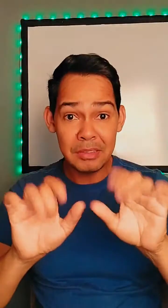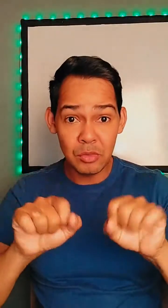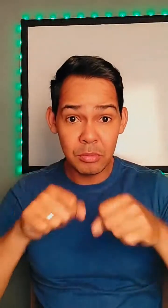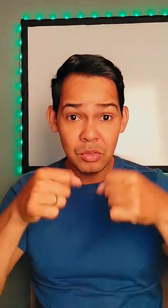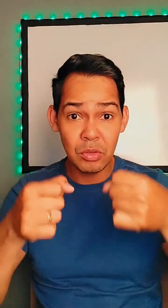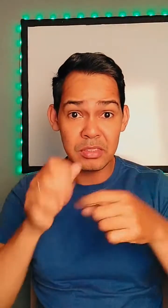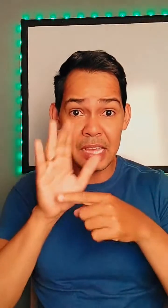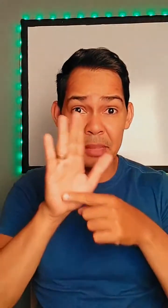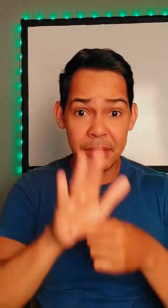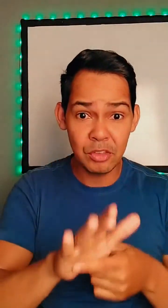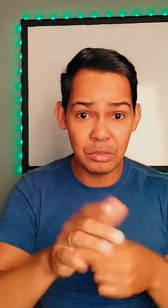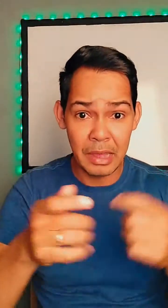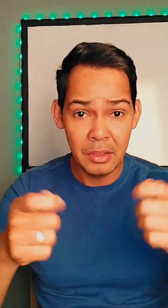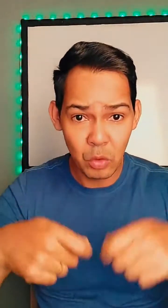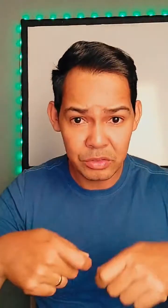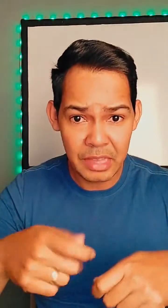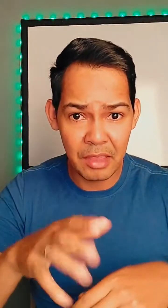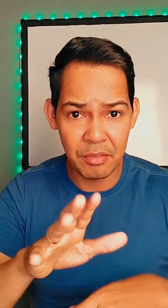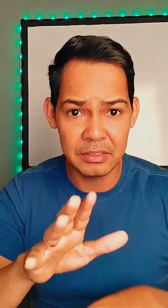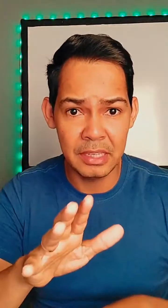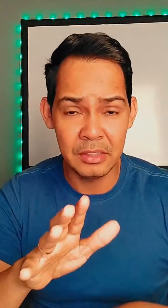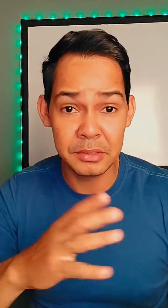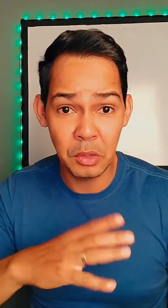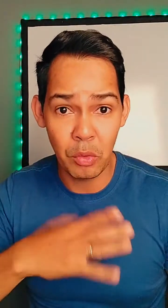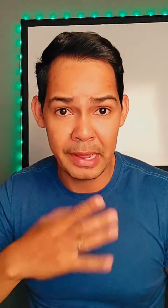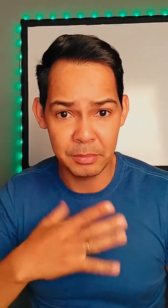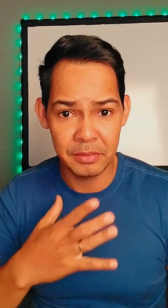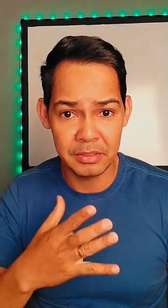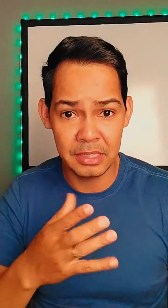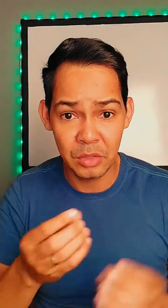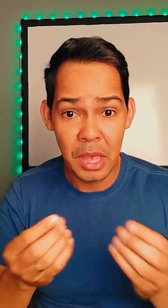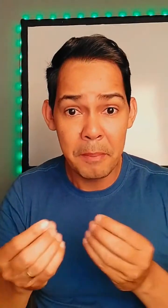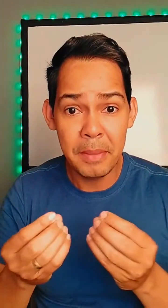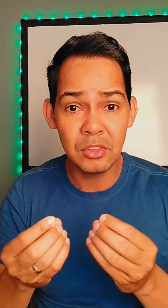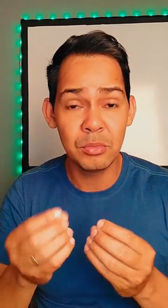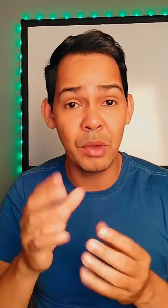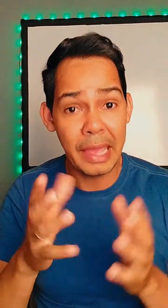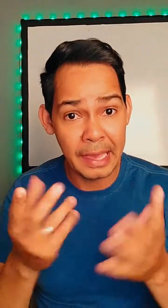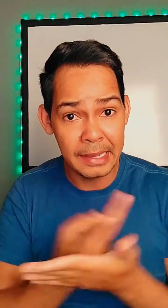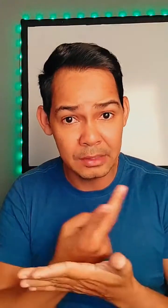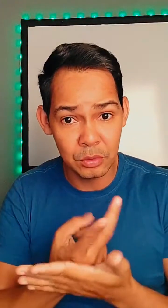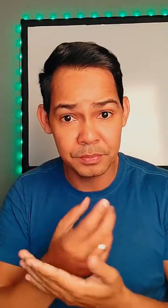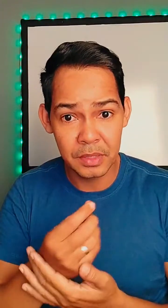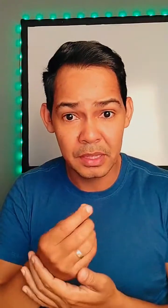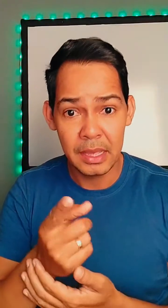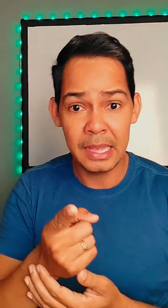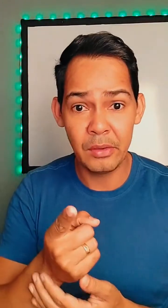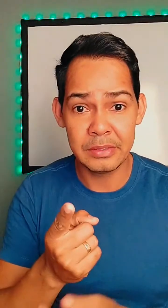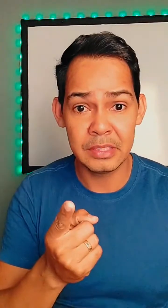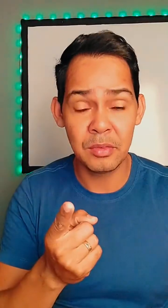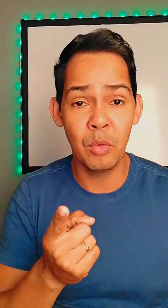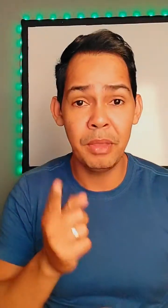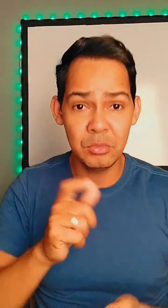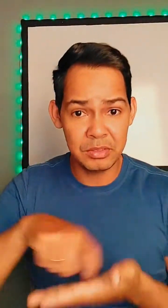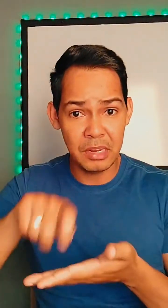me esforçar aqui para te ajudar. Consegue fazer isso? Você tem coragem para fazer isso? Mesmo errando? Aqui, ó, a Sandra falou, mesmo escrevendo